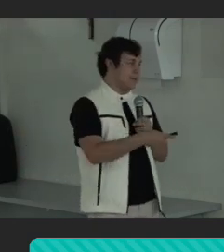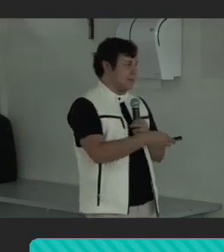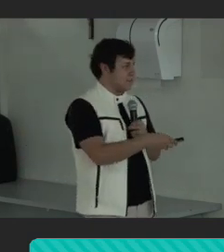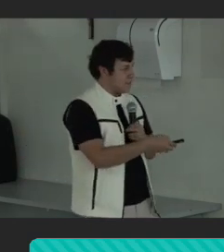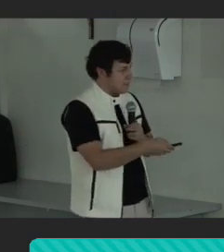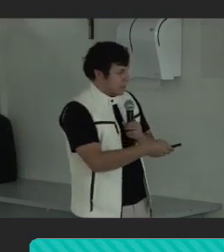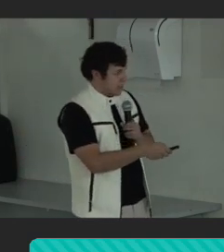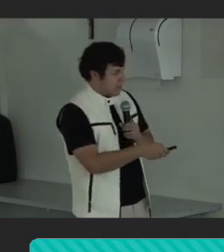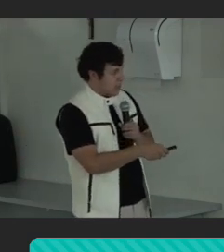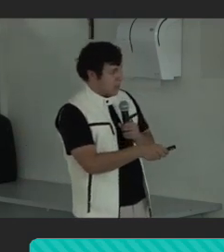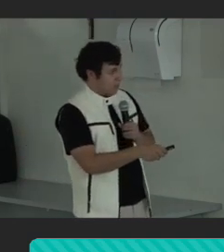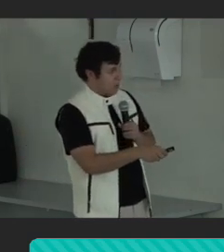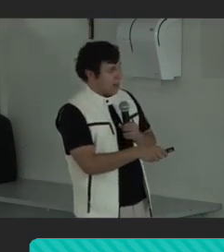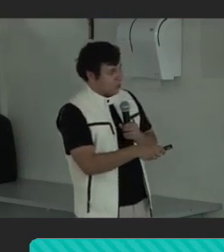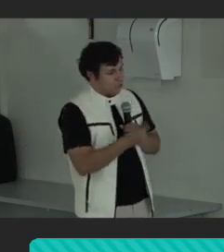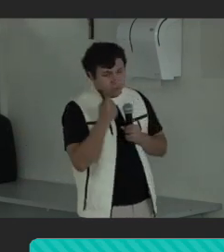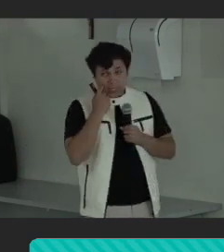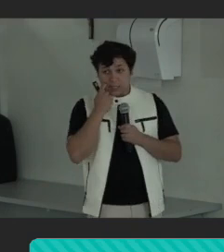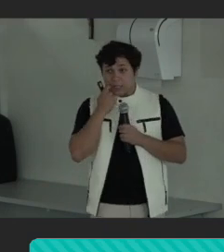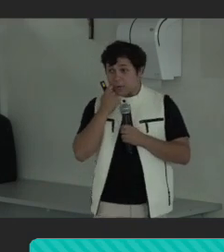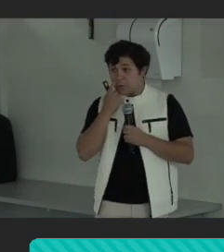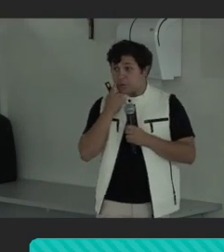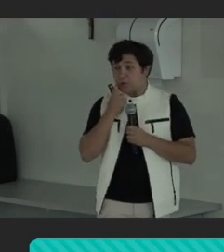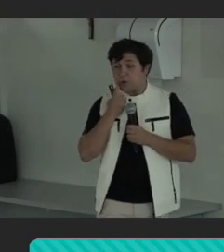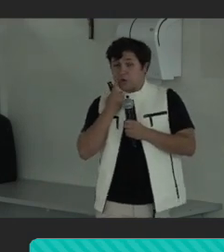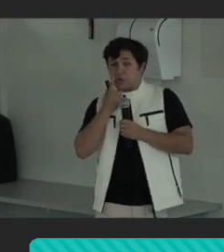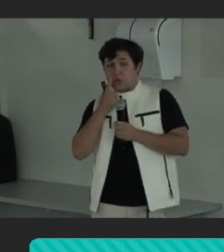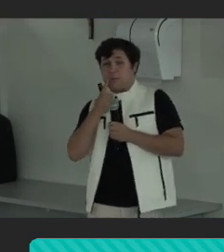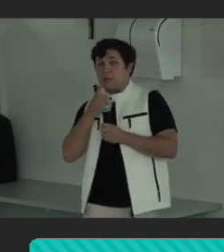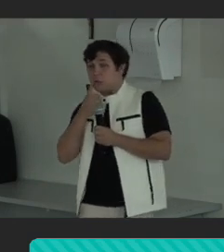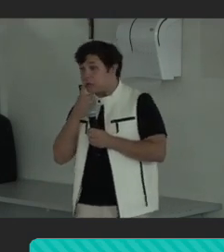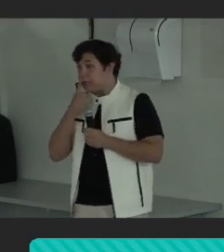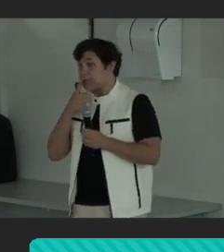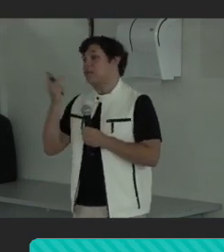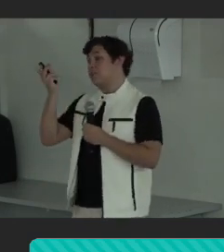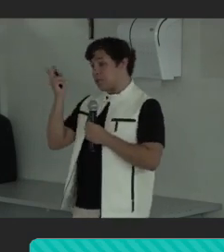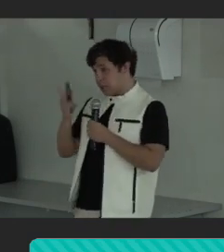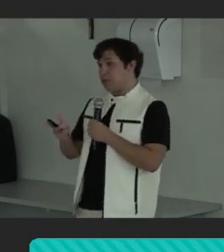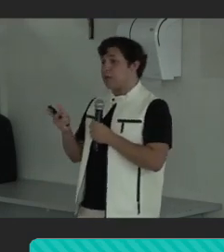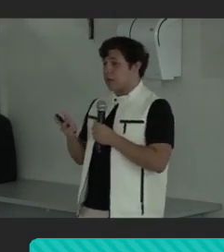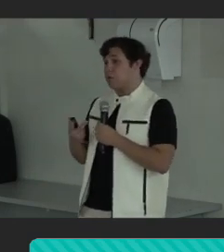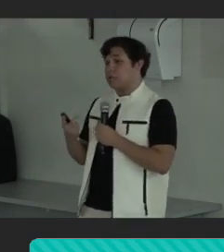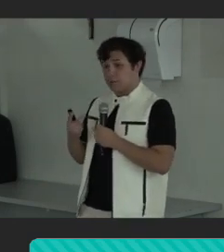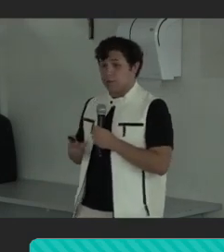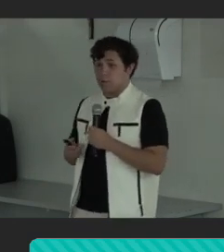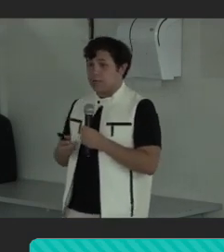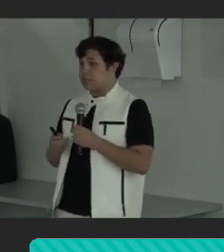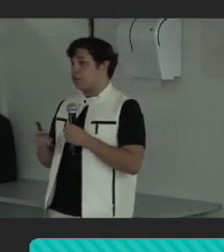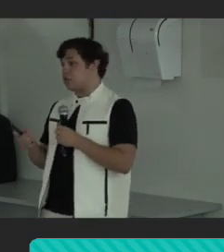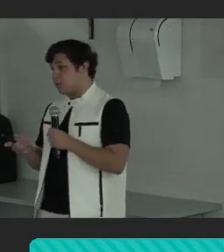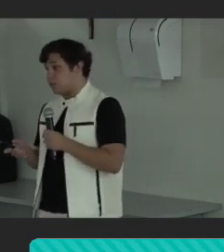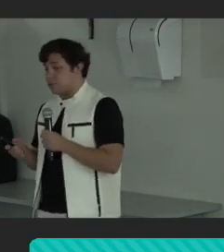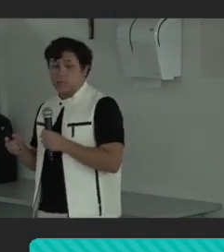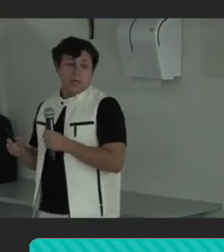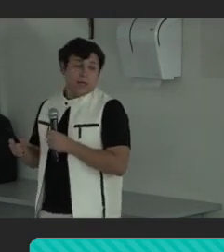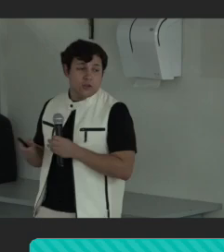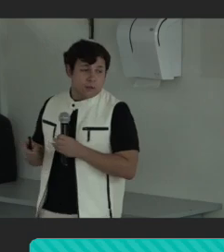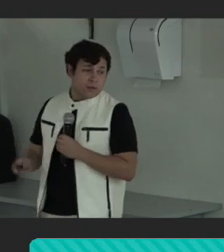palabras. Mirar a los ojos al interlocutor. Cuando yo estoy hablando con alguien, de por sí en nuestra cultura, si yo estoy hablando así y estoy hablándote